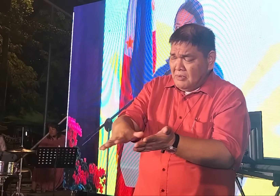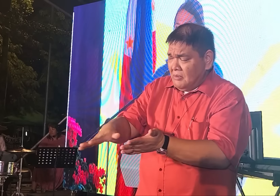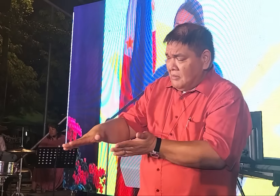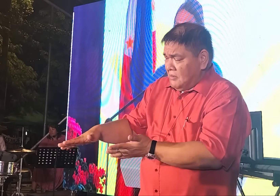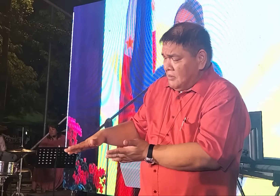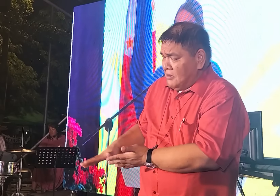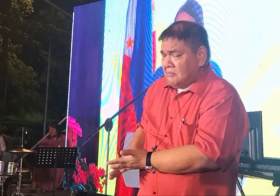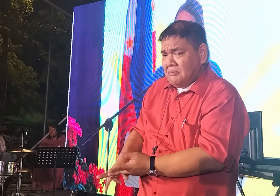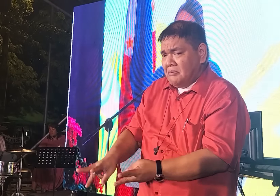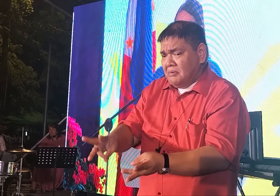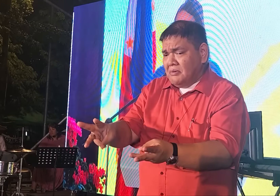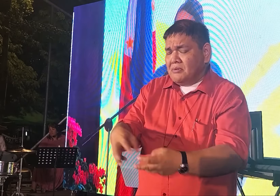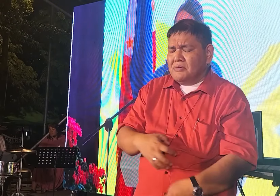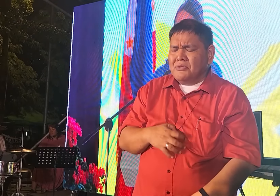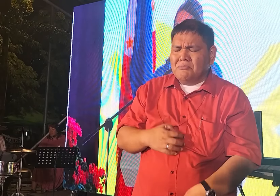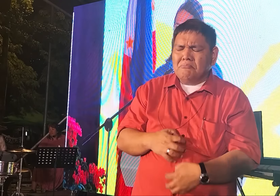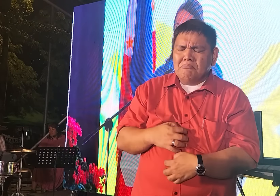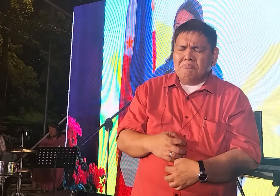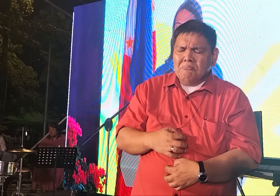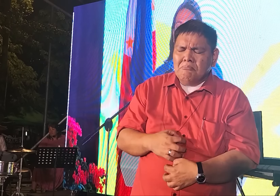tabing daan. Gutom.